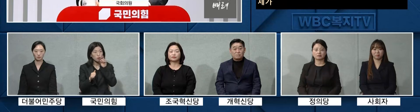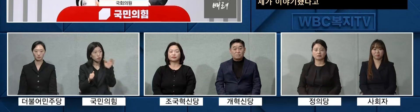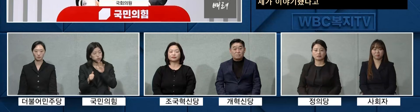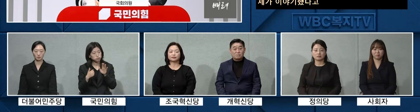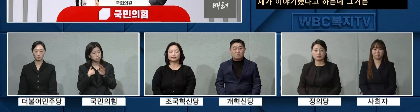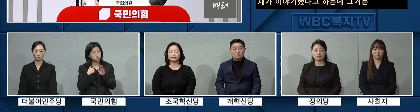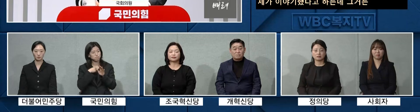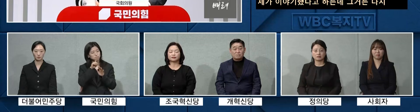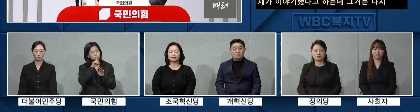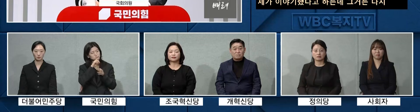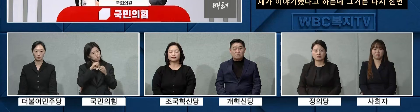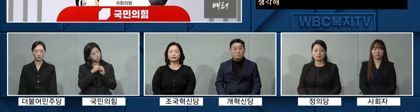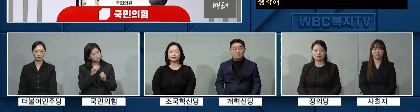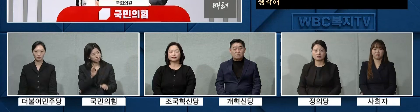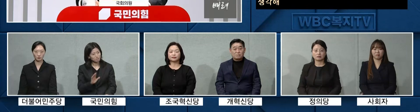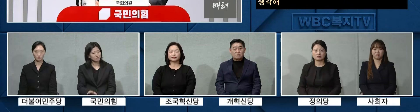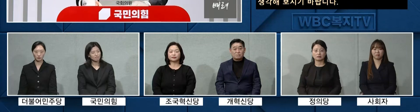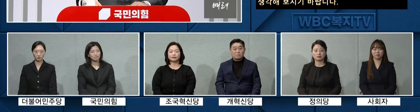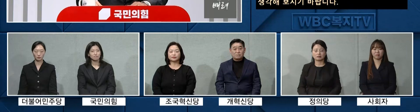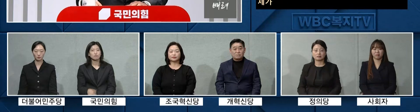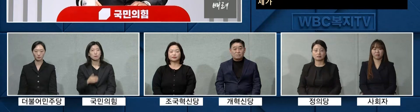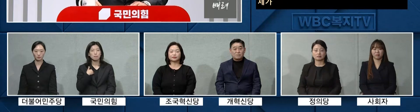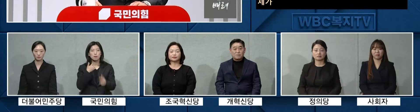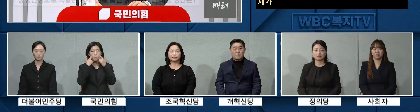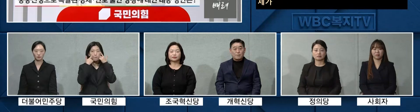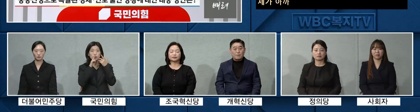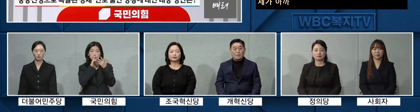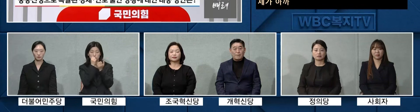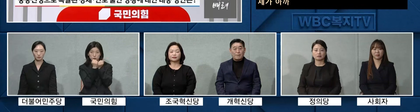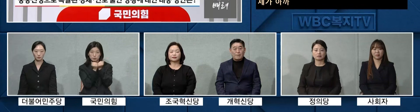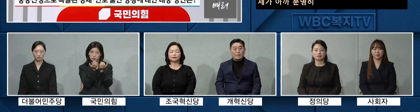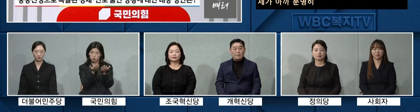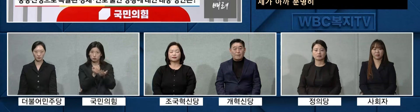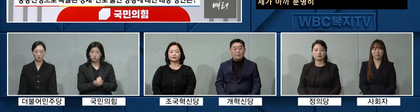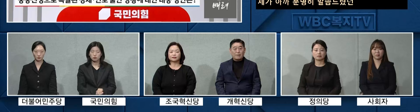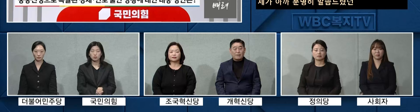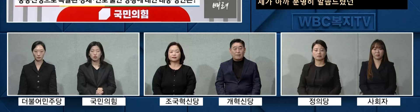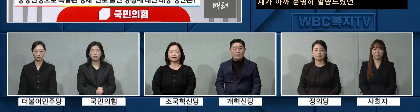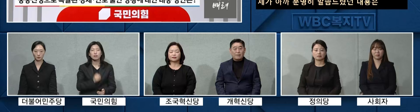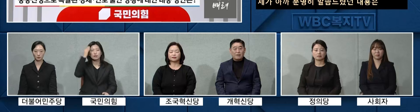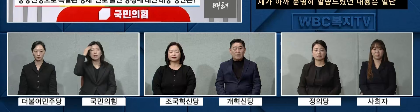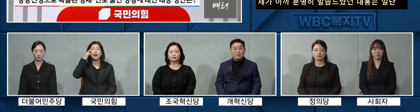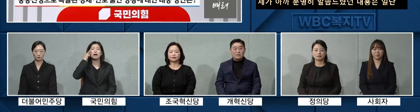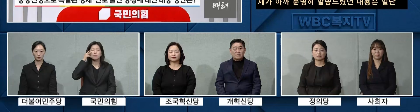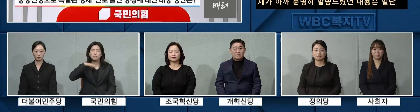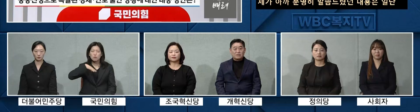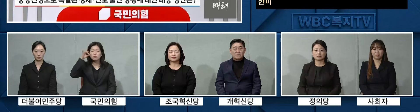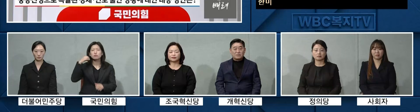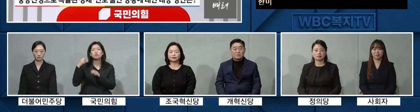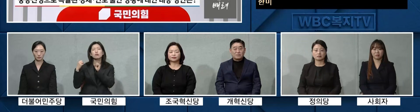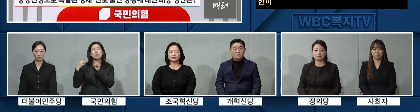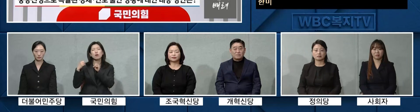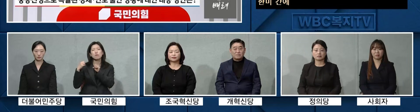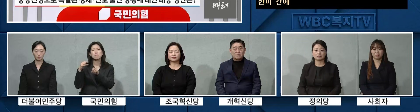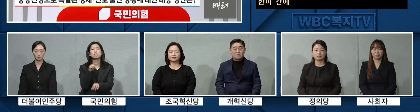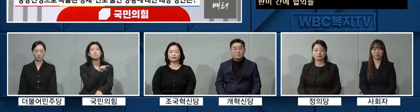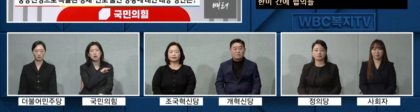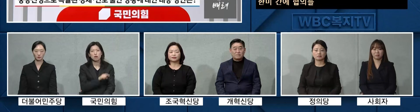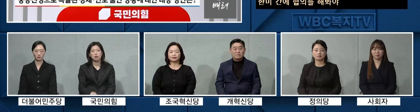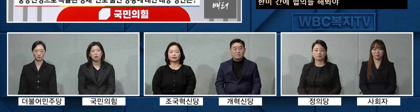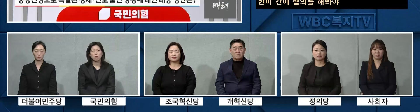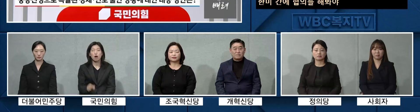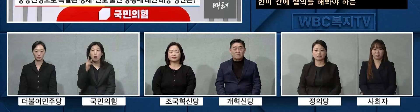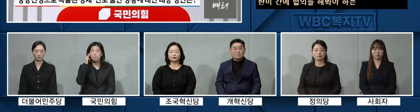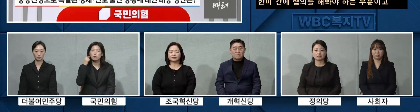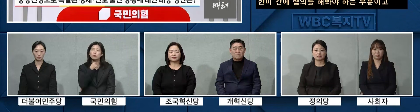바랍니다. 제가 아까 분명히 말씀드렸던 내용은 일단 한미 간에 협의를 해봐야 되는 부분이고 미국이 뭘 요구하는지도 지금